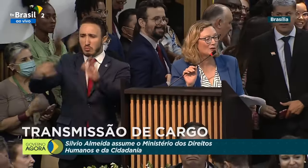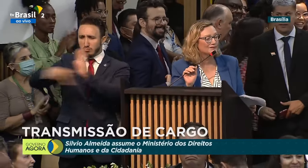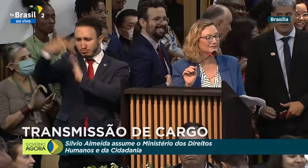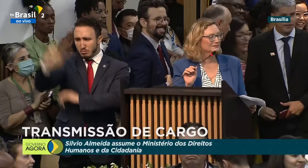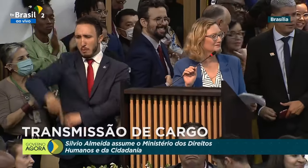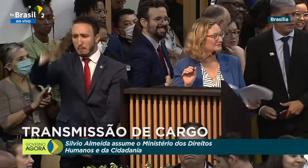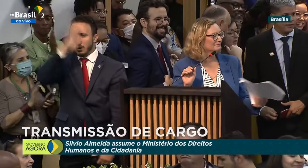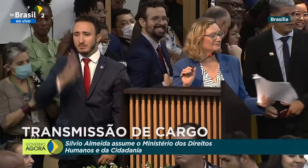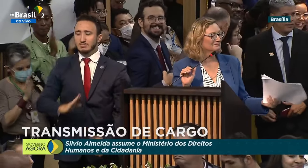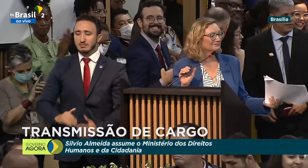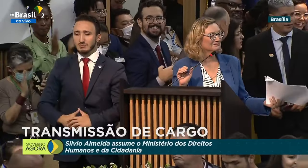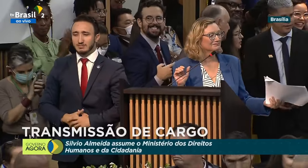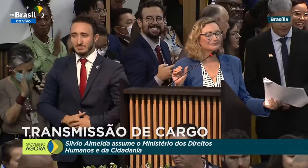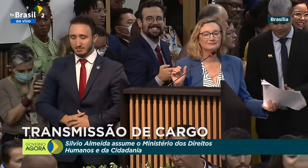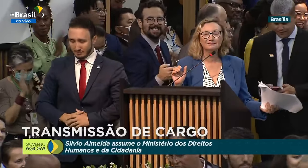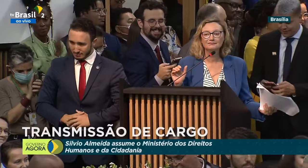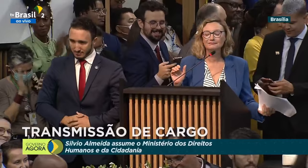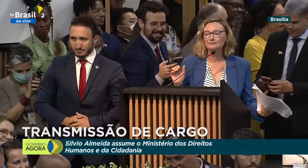Brasil